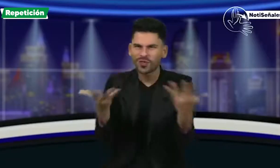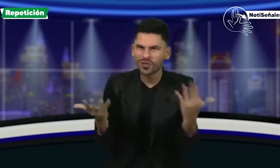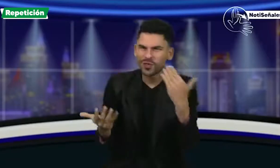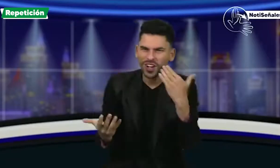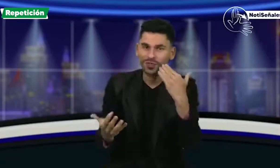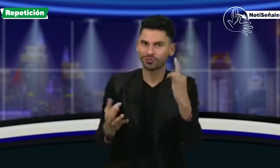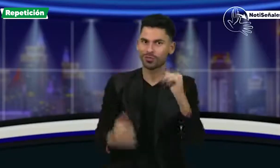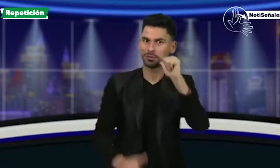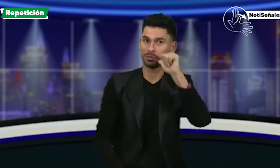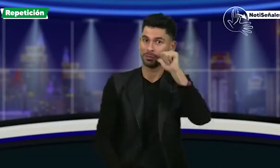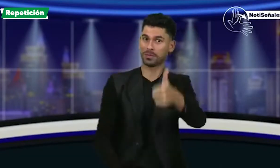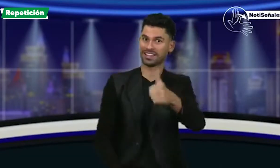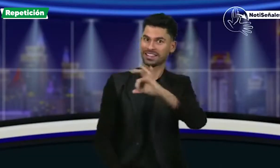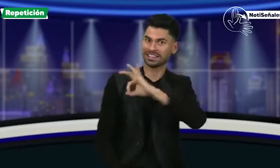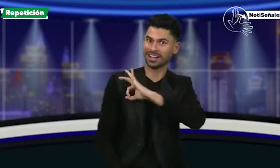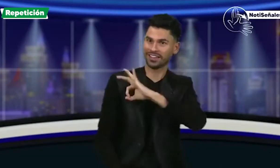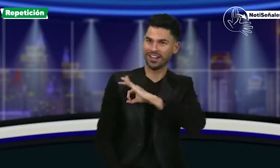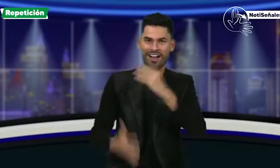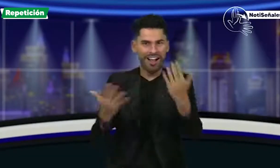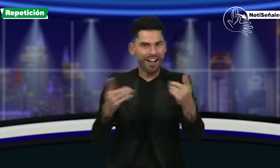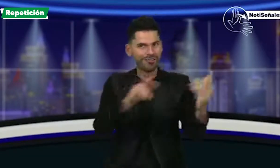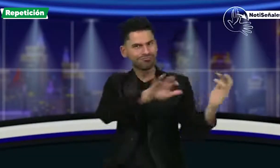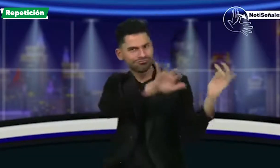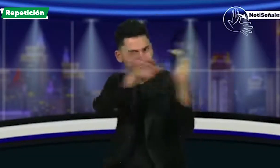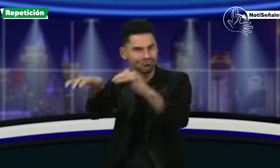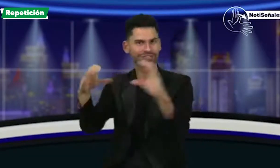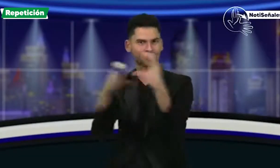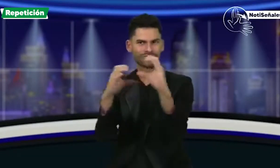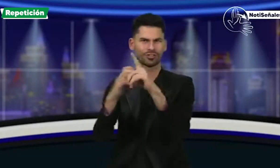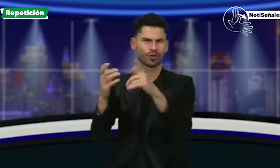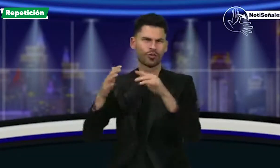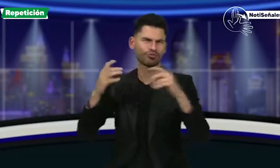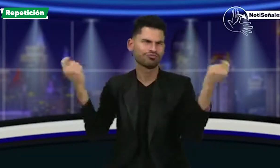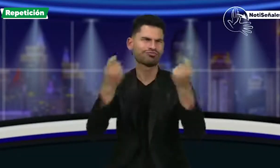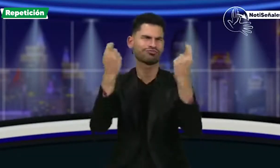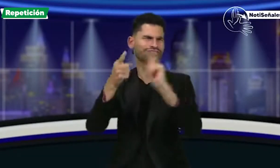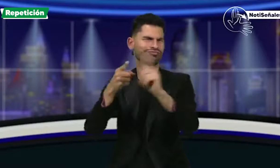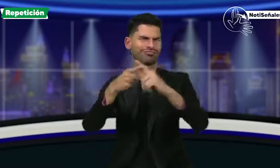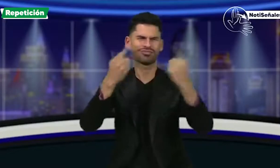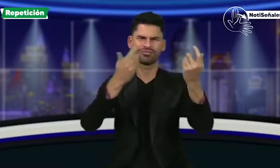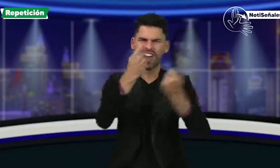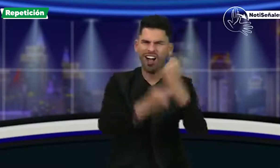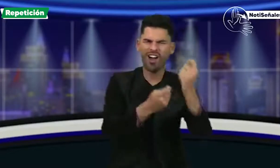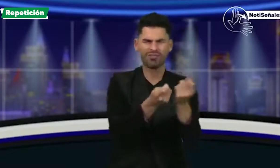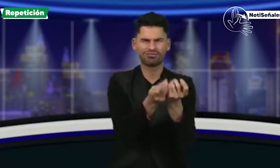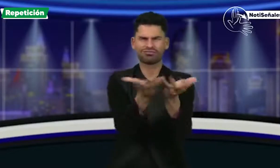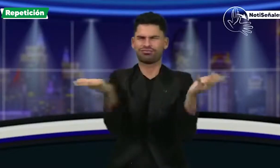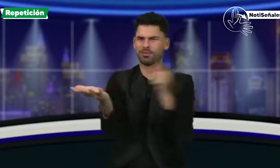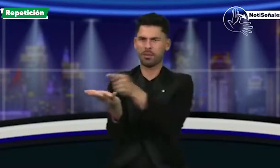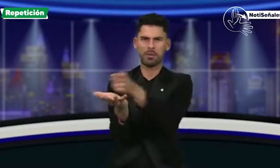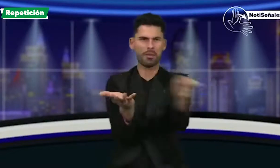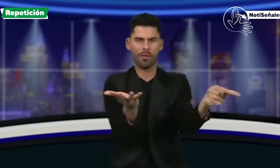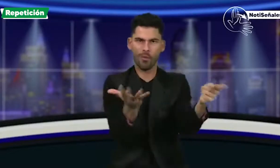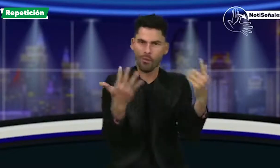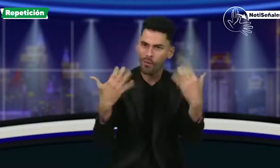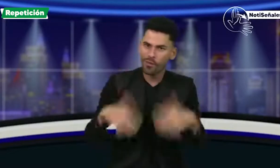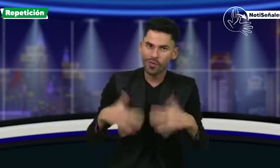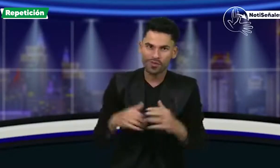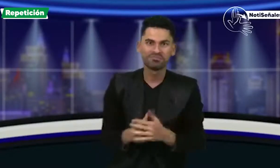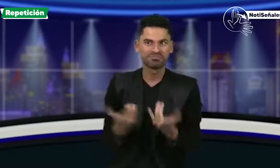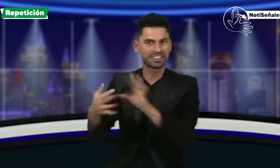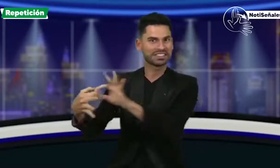Es Una Feria A la Que Invitamos A Ir El Día De Mañana Sábado Para Que Todos Puedan Estar Allí Apoyando